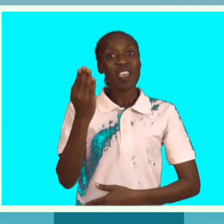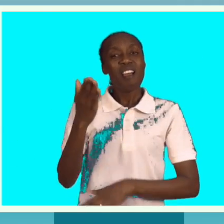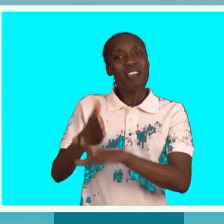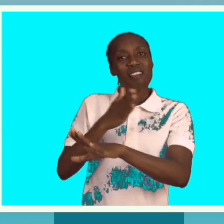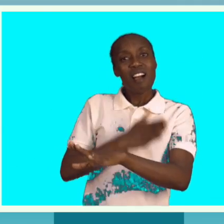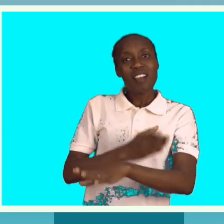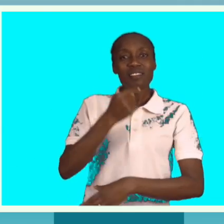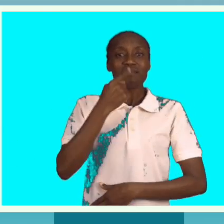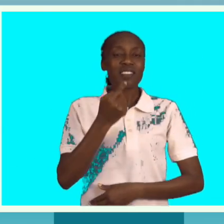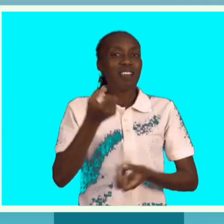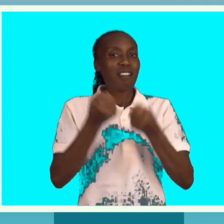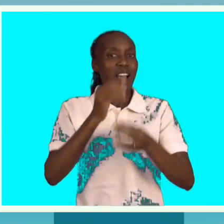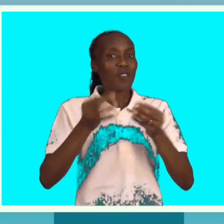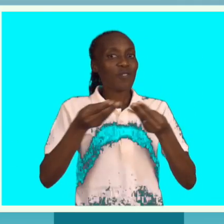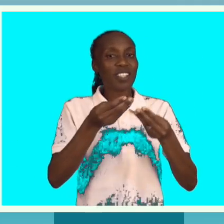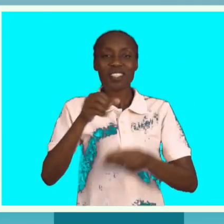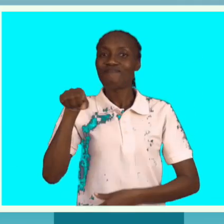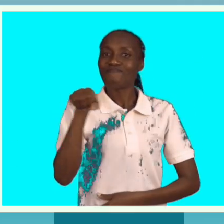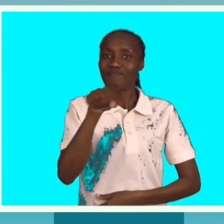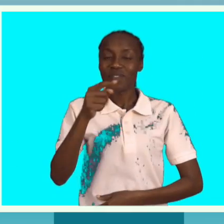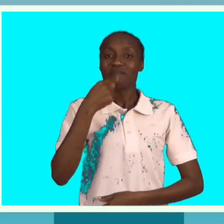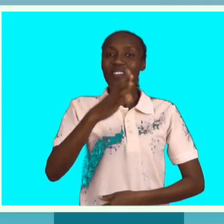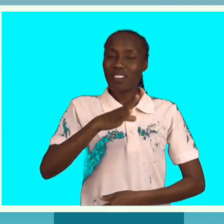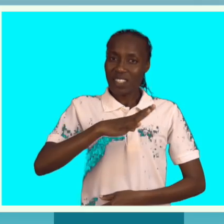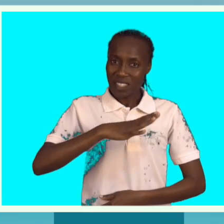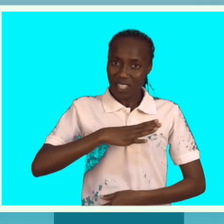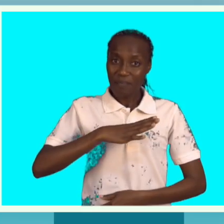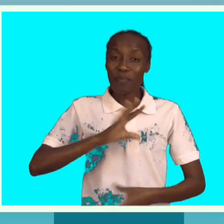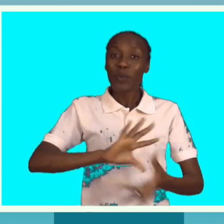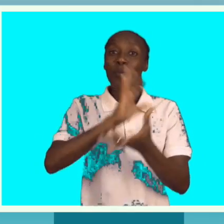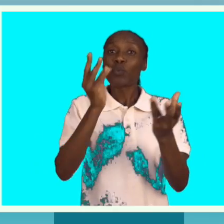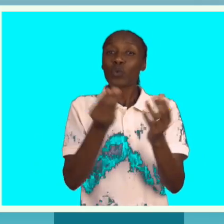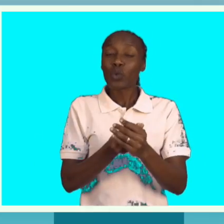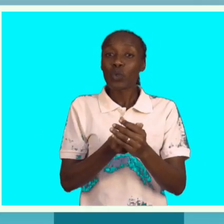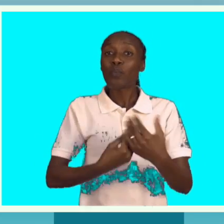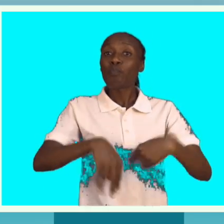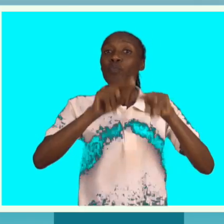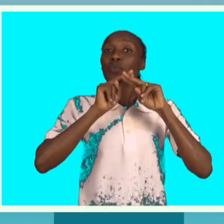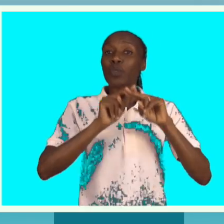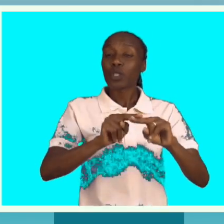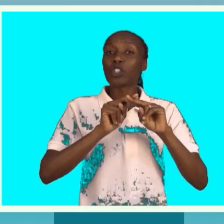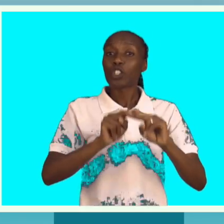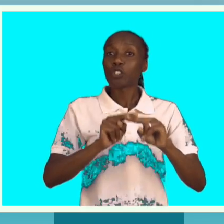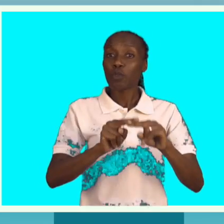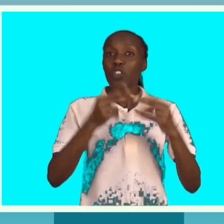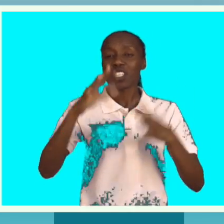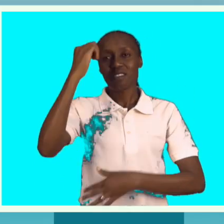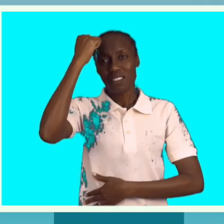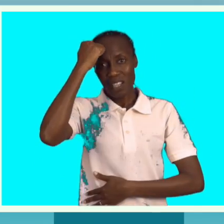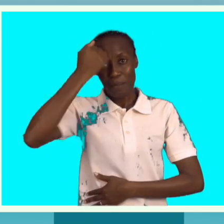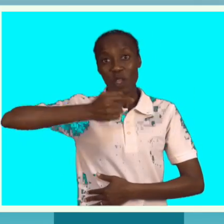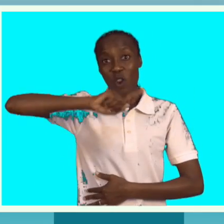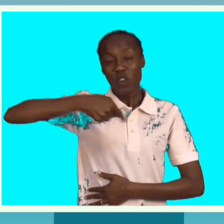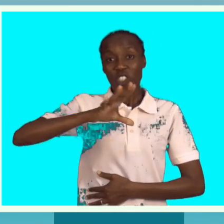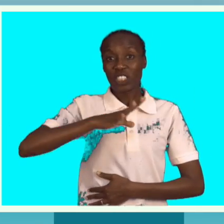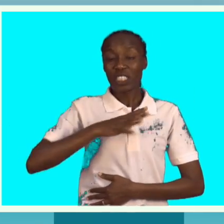foi promessa, mas que era um problema, nós fomos capazes de colocá-la sobre tudo, o transporte. Como sabem, nós